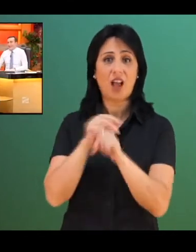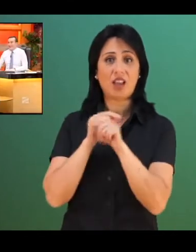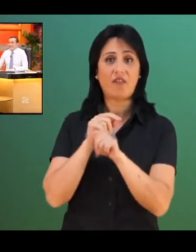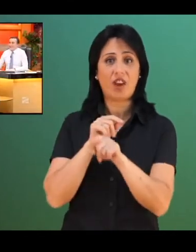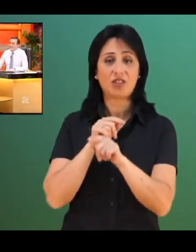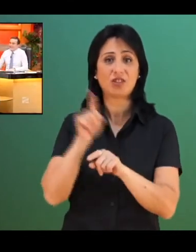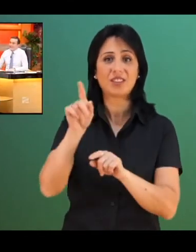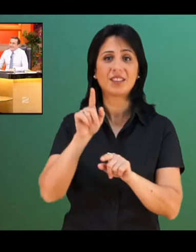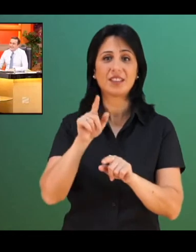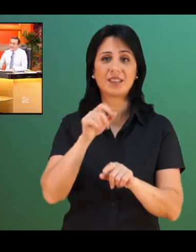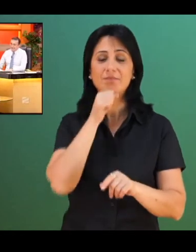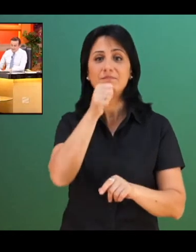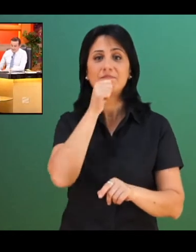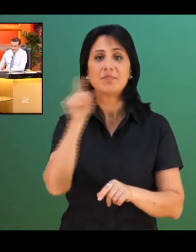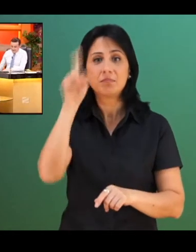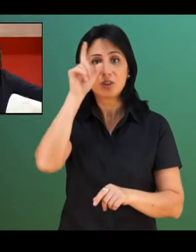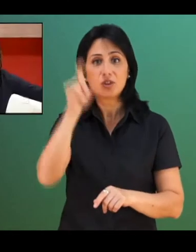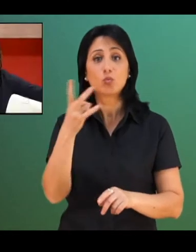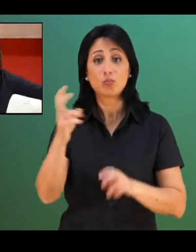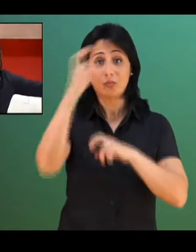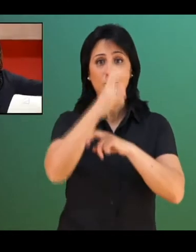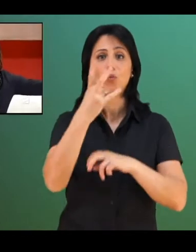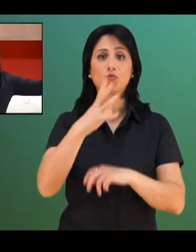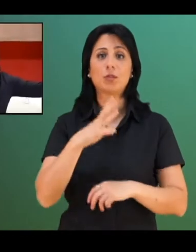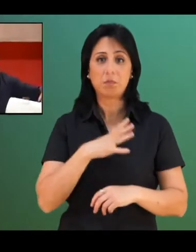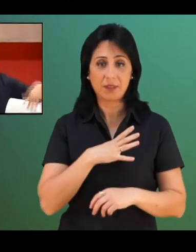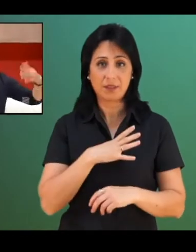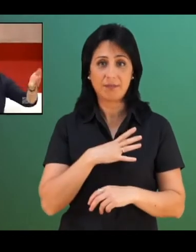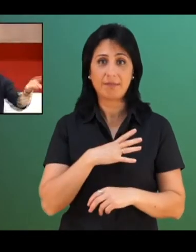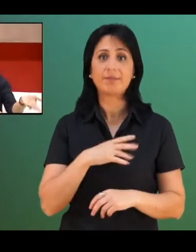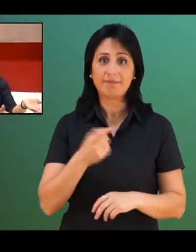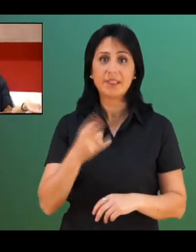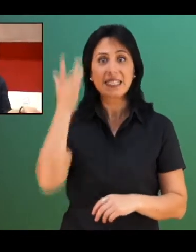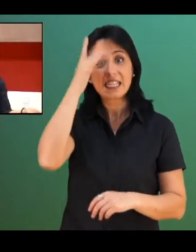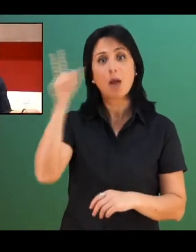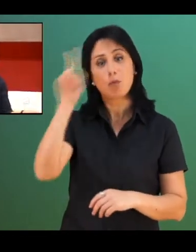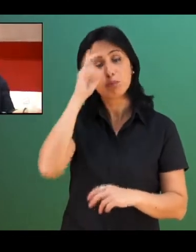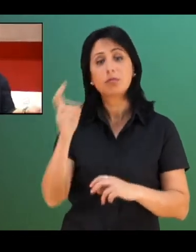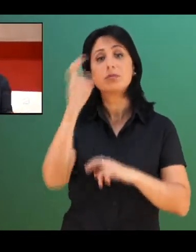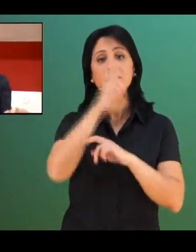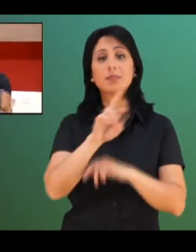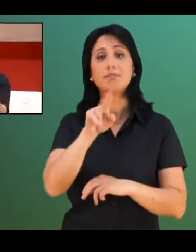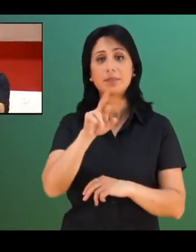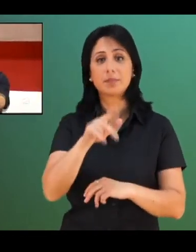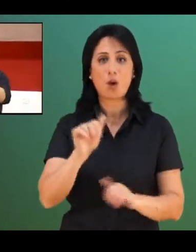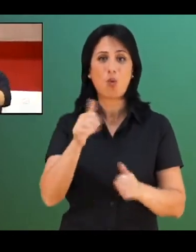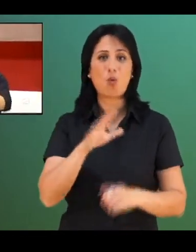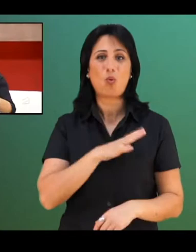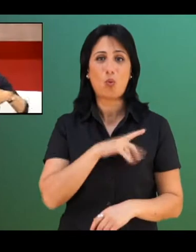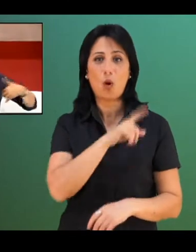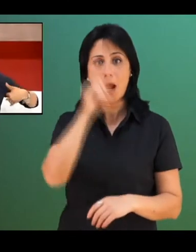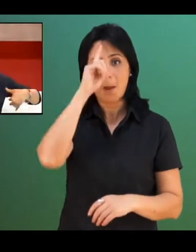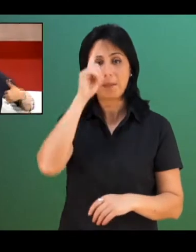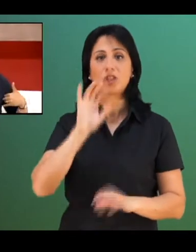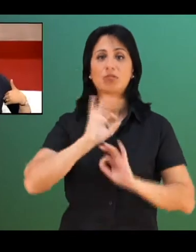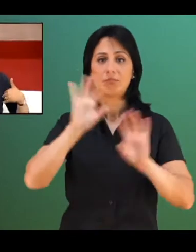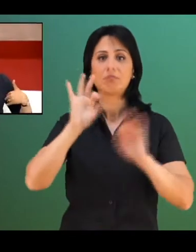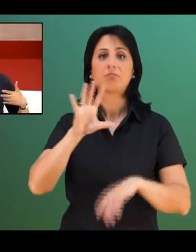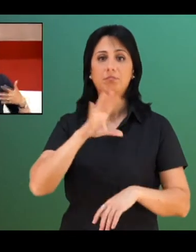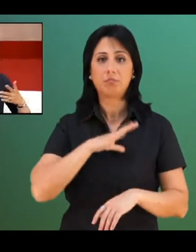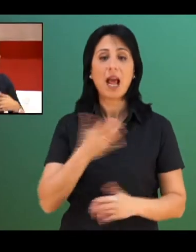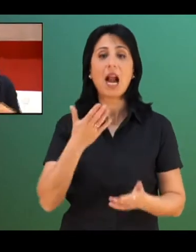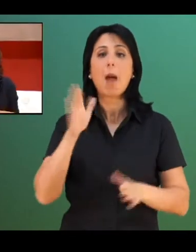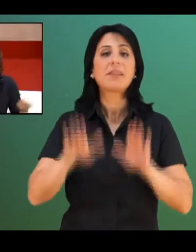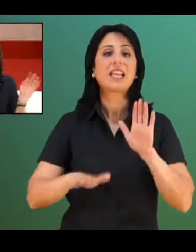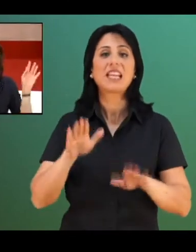წარმოიდგინეთ რა იქნებოდა ვანო რომ მსდარიყო ჩემს მაგ. ან როგორ იყო იცი რომ იმ ბიჭმა გამოაცხადა რომ რამდენი კილო ხარო ვანო და ვანო მთხო მე 60 რაღაცა და მე უფრო მძიმე ვარ